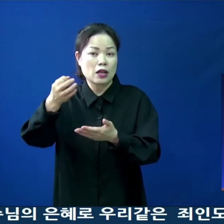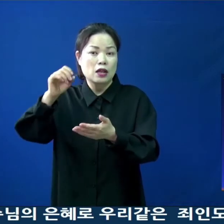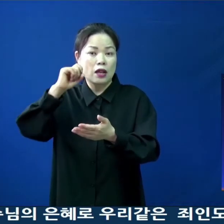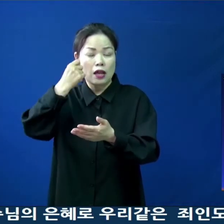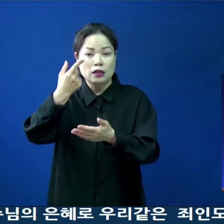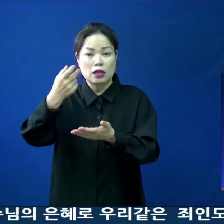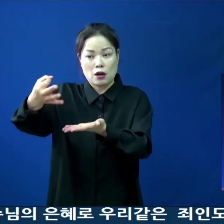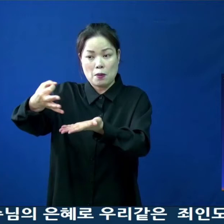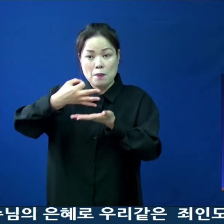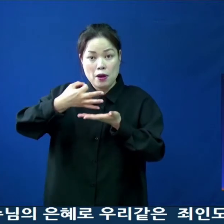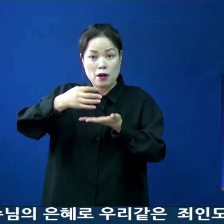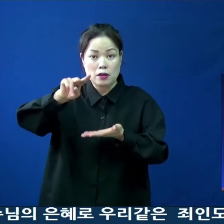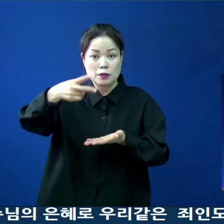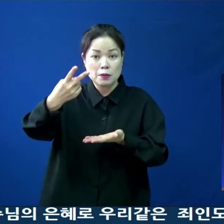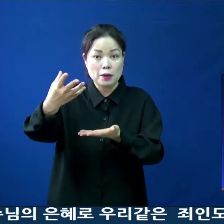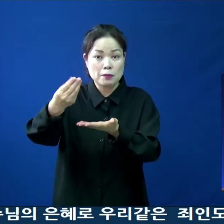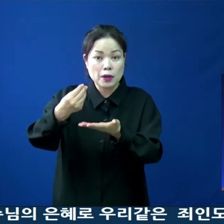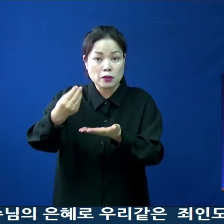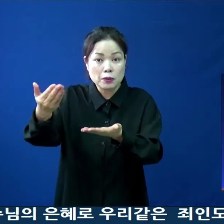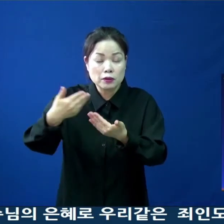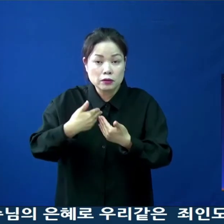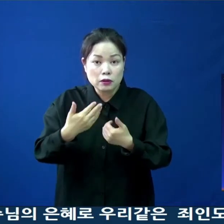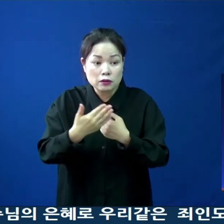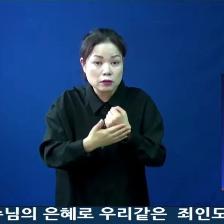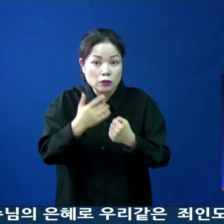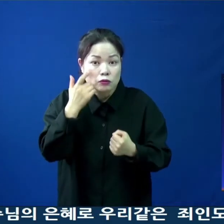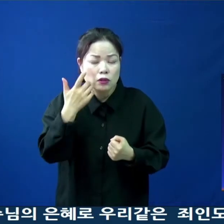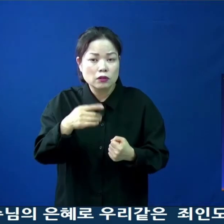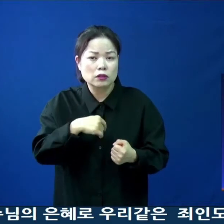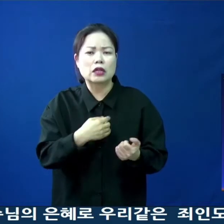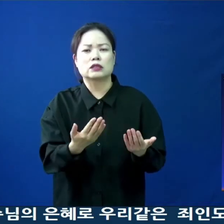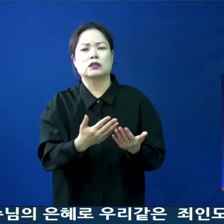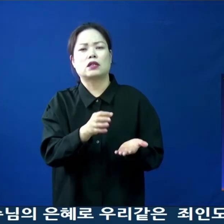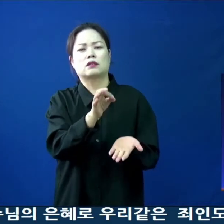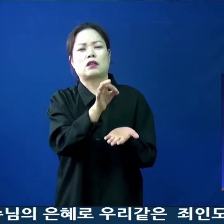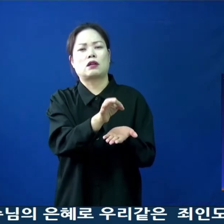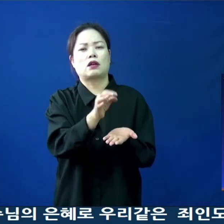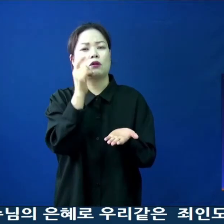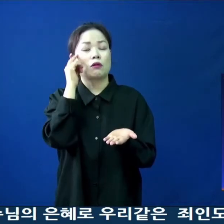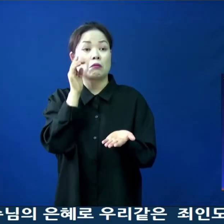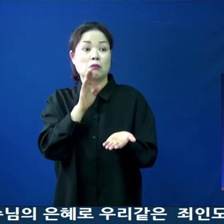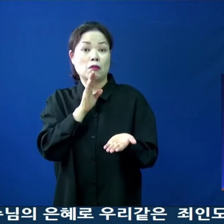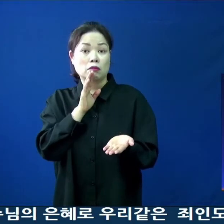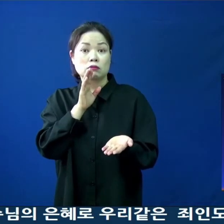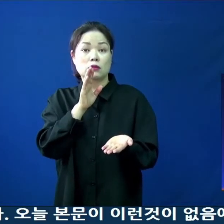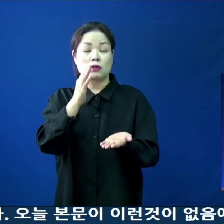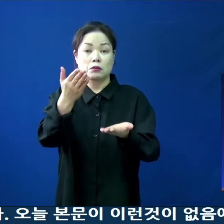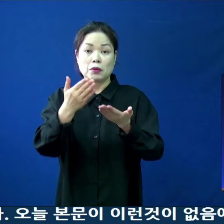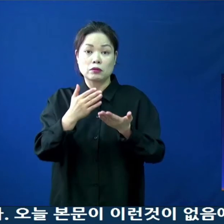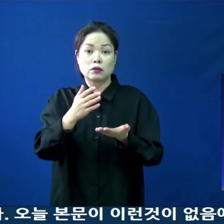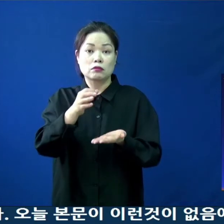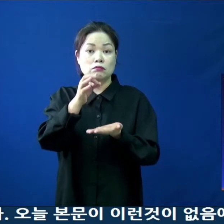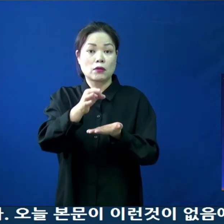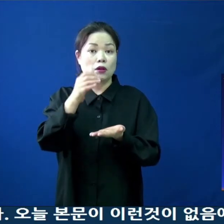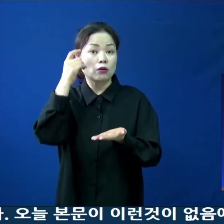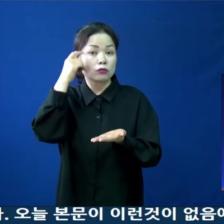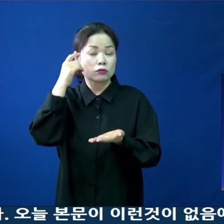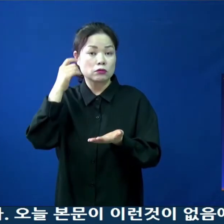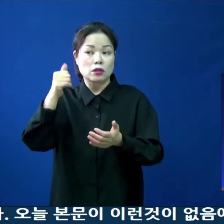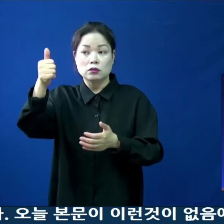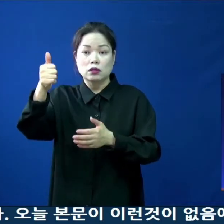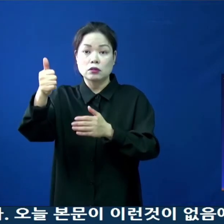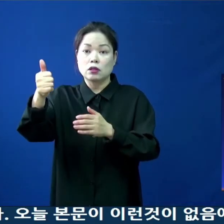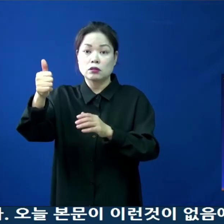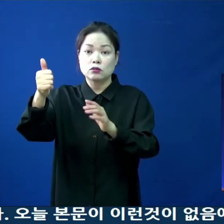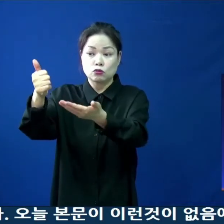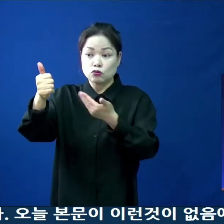받았어요. 여러분, 누가 그것을 은혜로 생각합니까? 자기가 일한 대가죠. 마땅히 받아야 될 보수죠. 사장이 안 주면